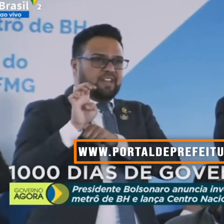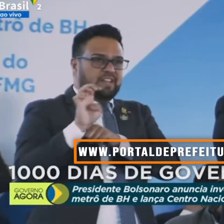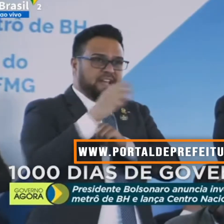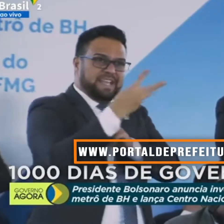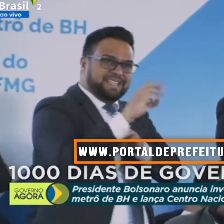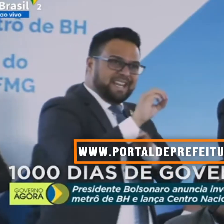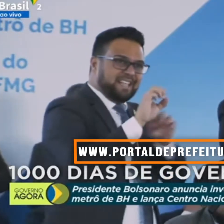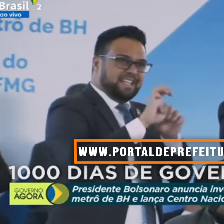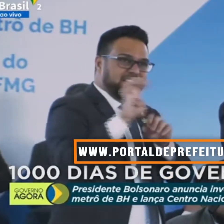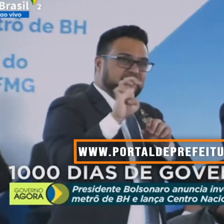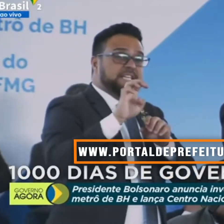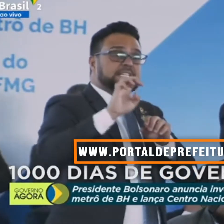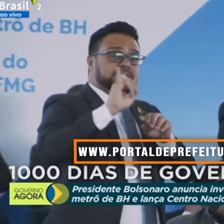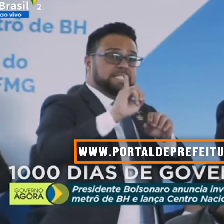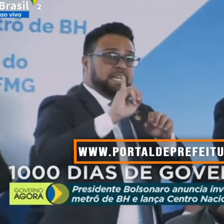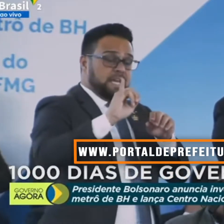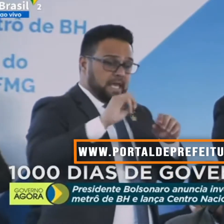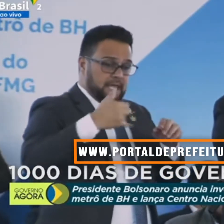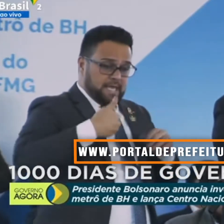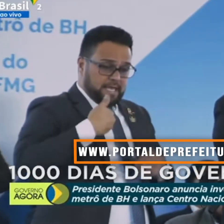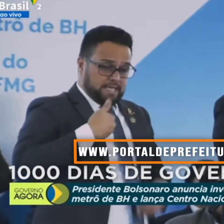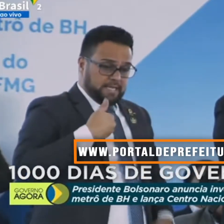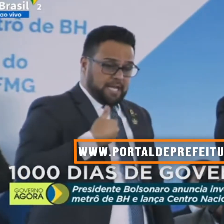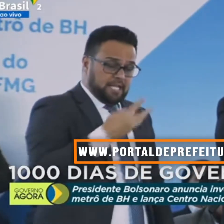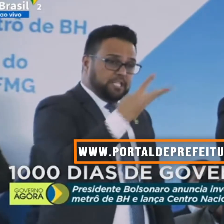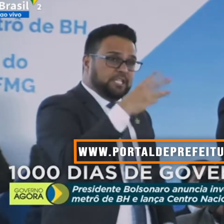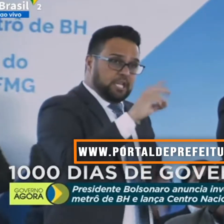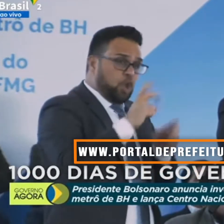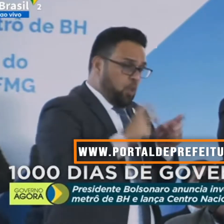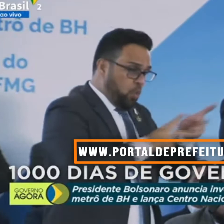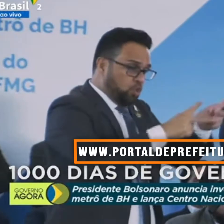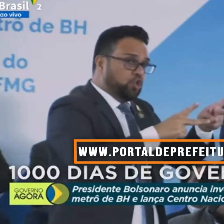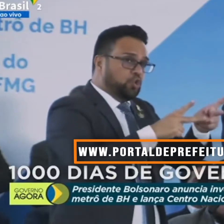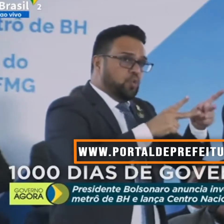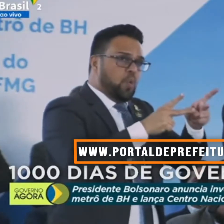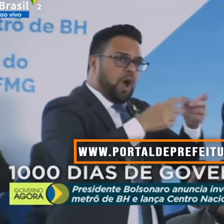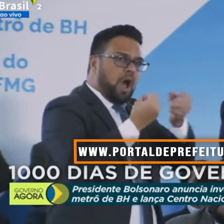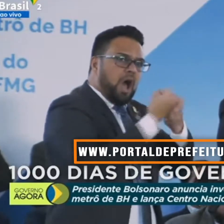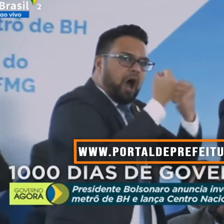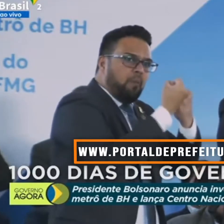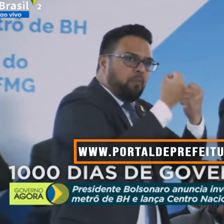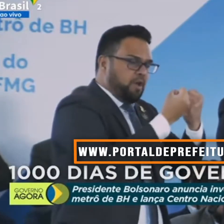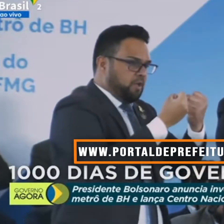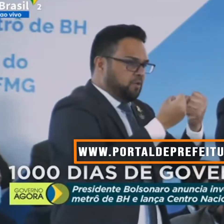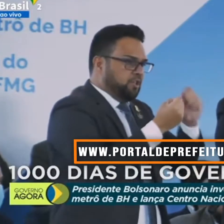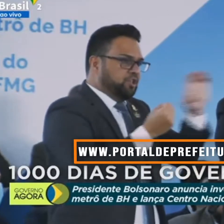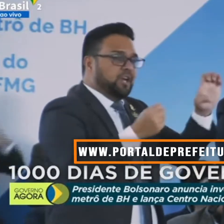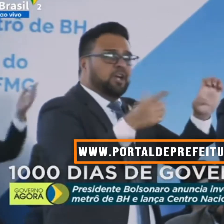Quem depois dos 30 continua na esquerda, não tem cérebro.